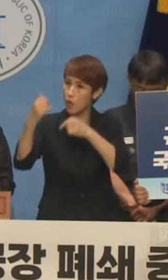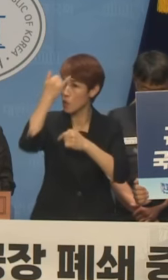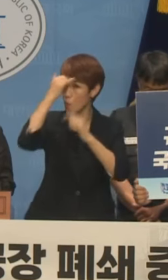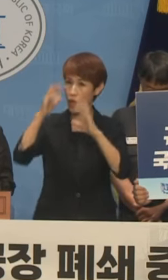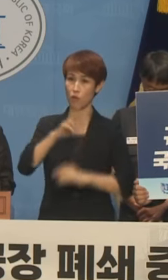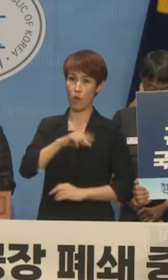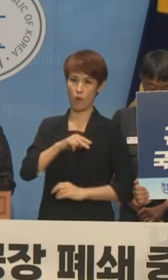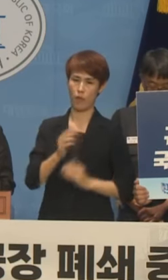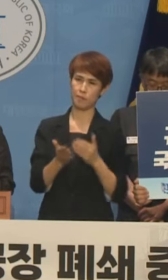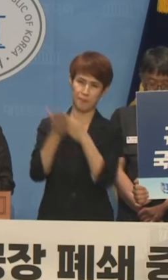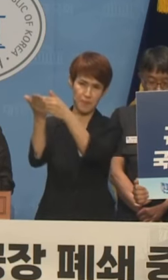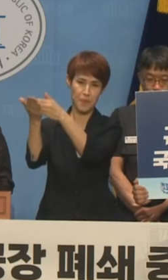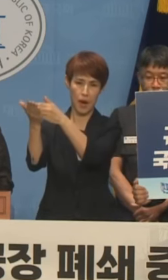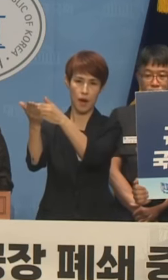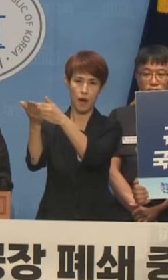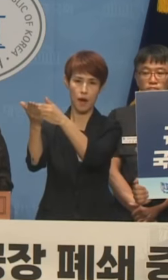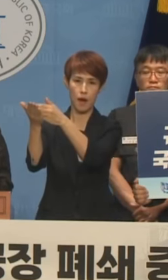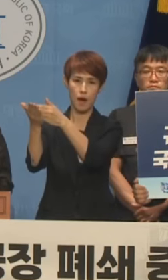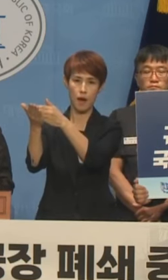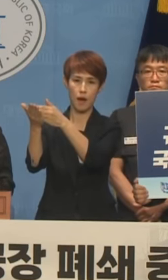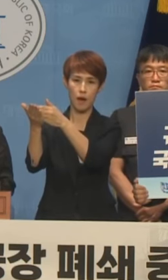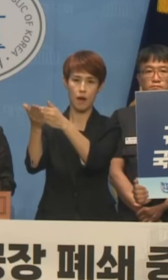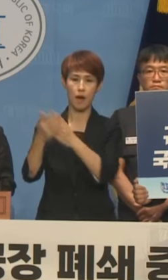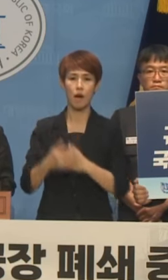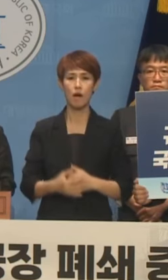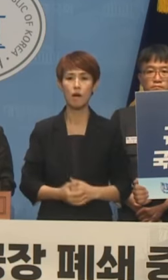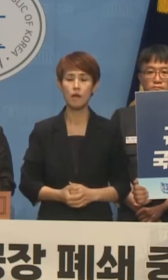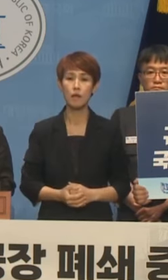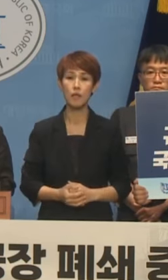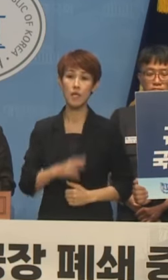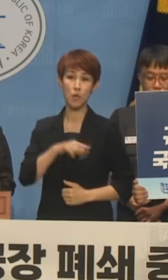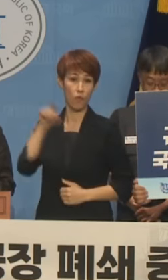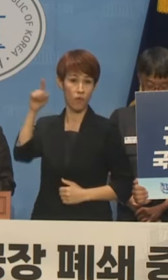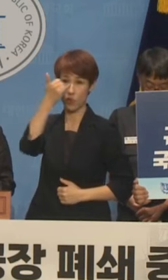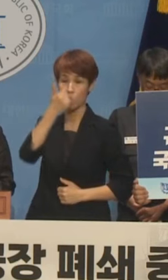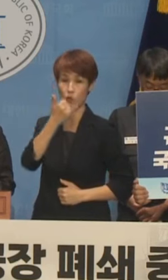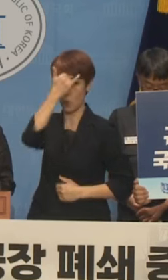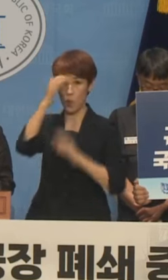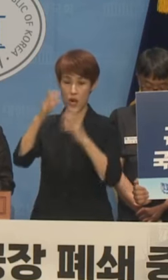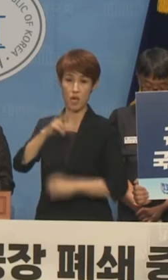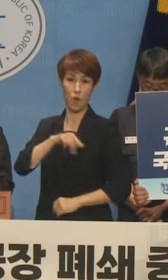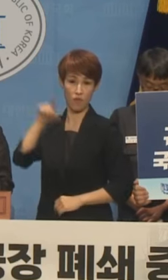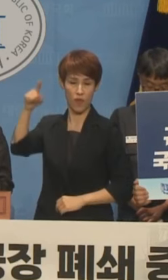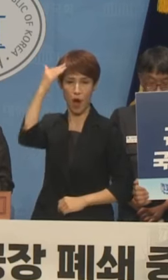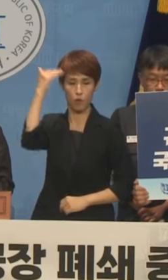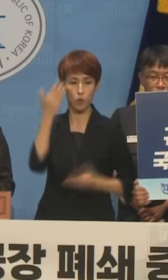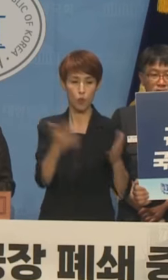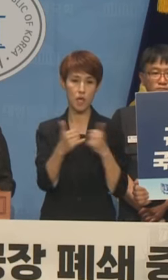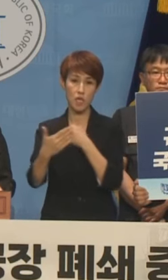이를 알려 3인당 하이케 바렌스 의원님으로부터 한국 노동자 지원